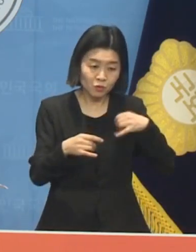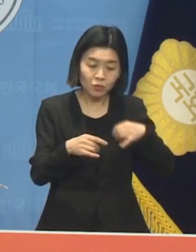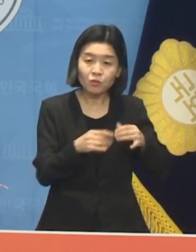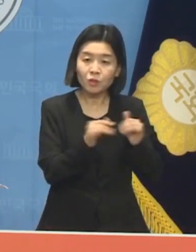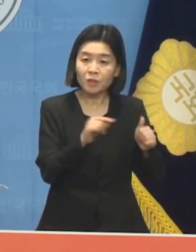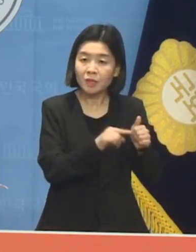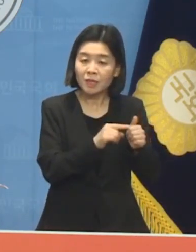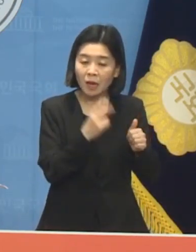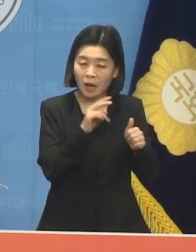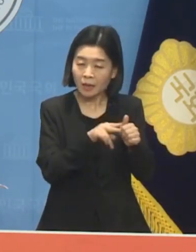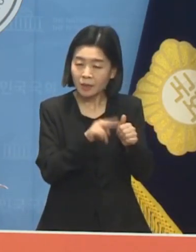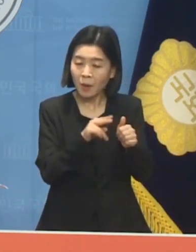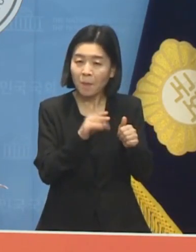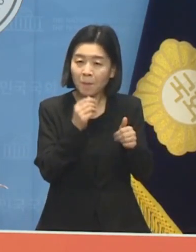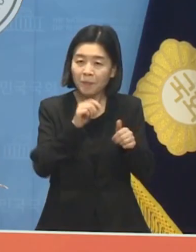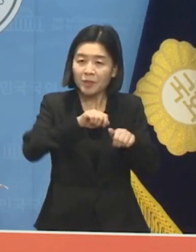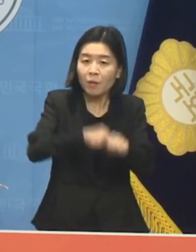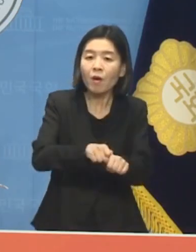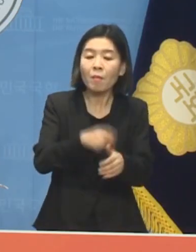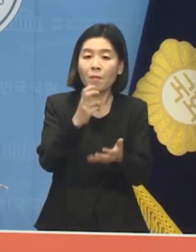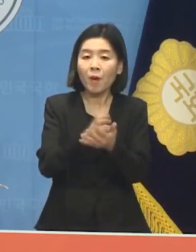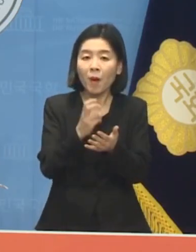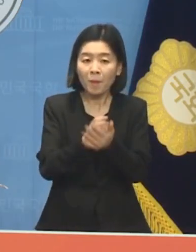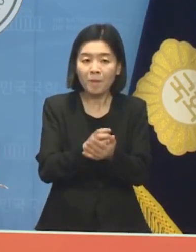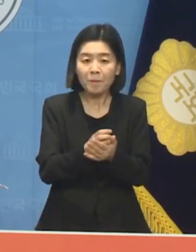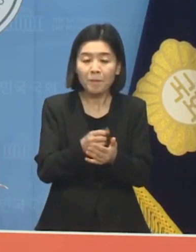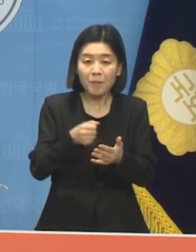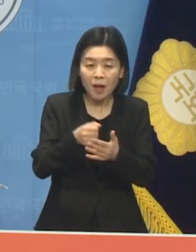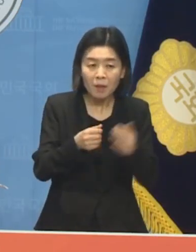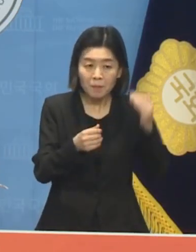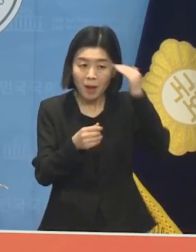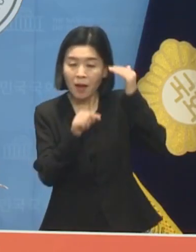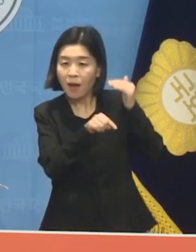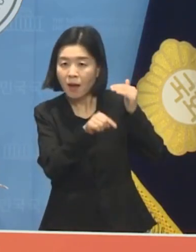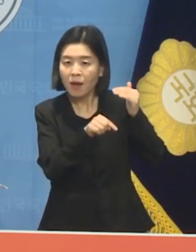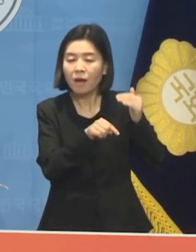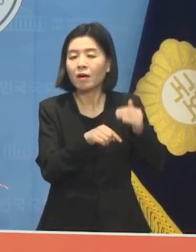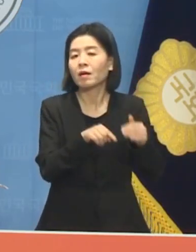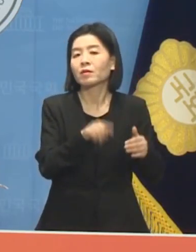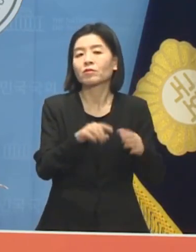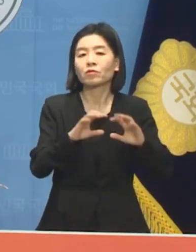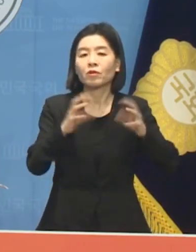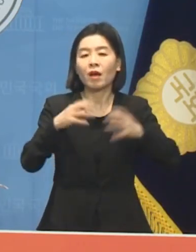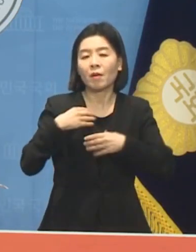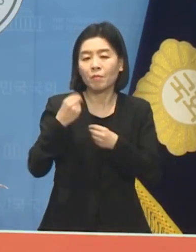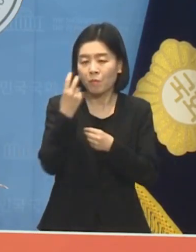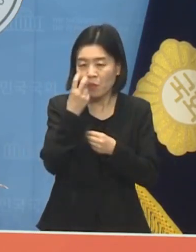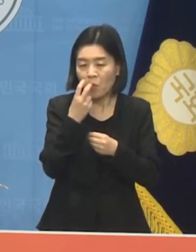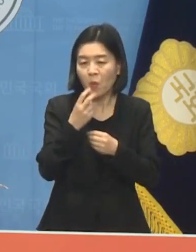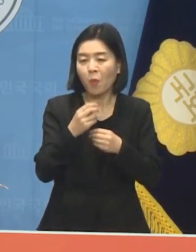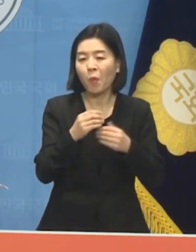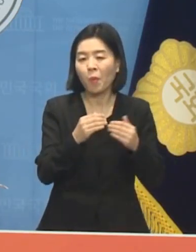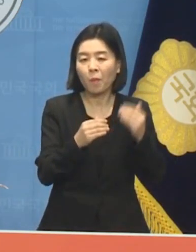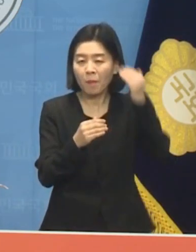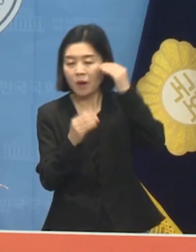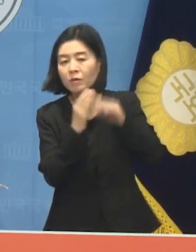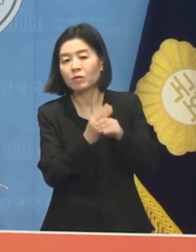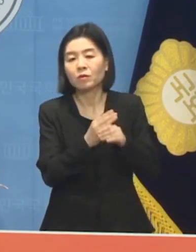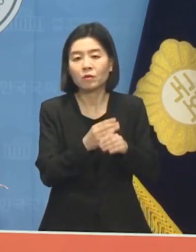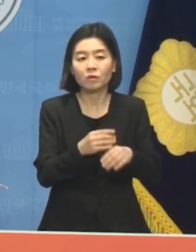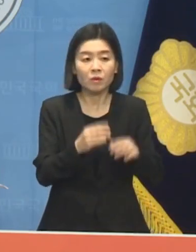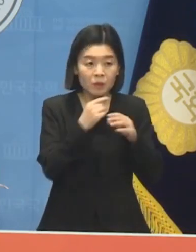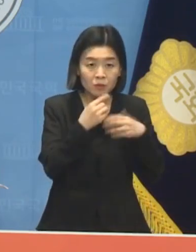제정을 거부하는 매국적 방해 공작으로 국가안보를 무너뜨리고 있다. 민주당은 국민을 속이고